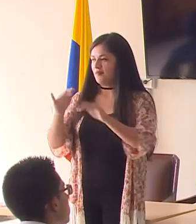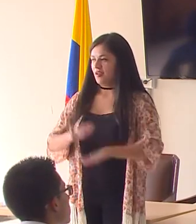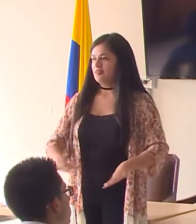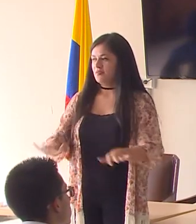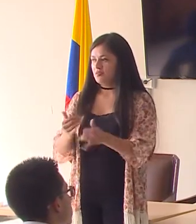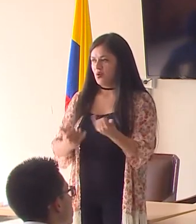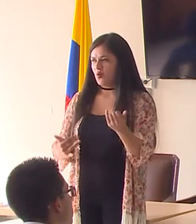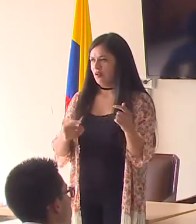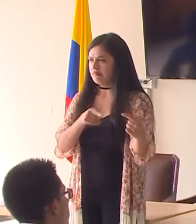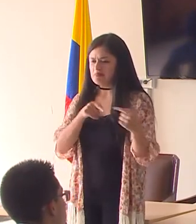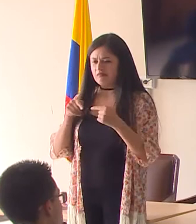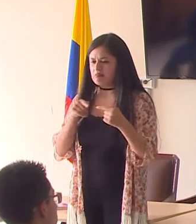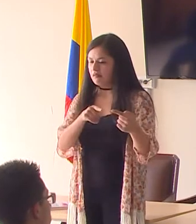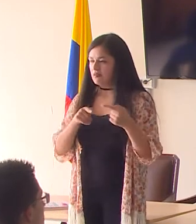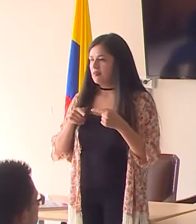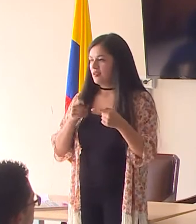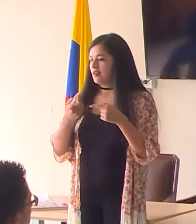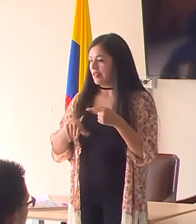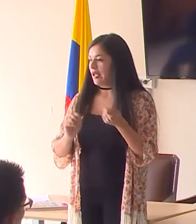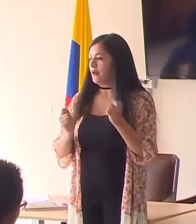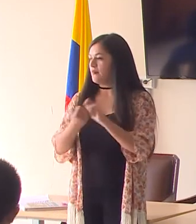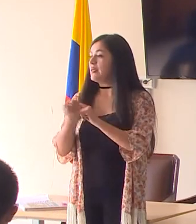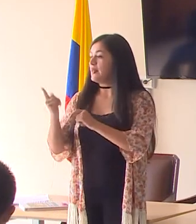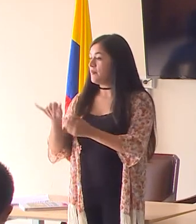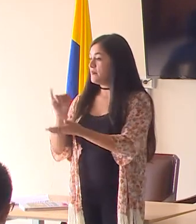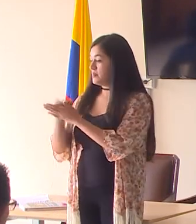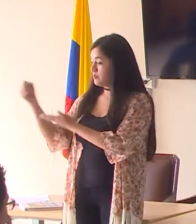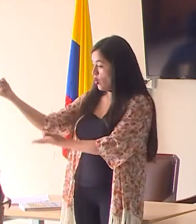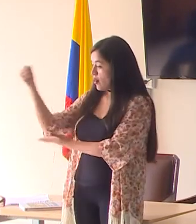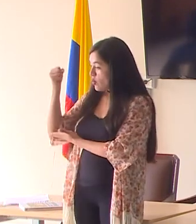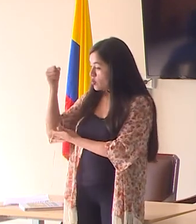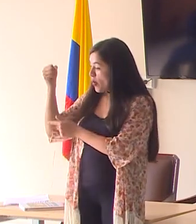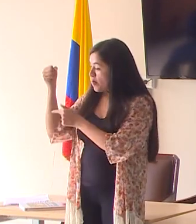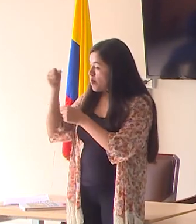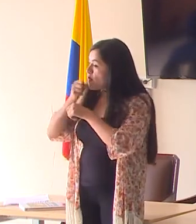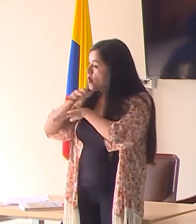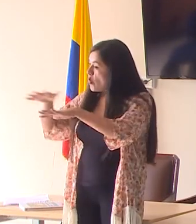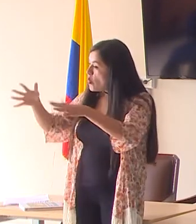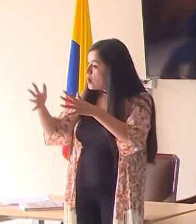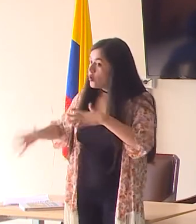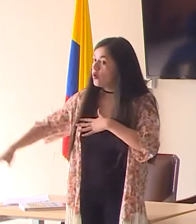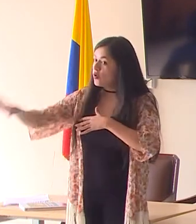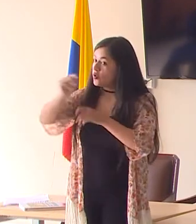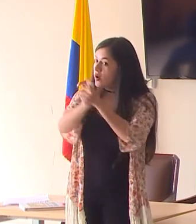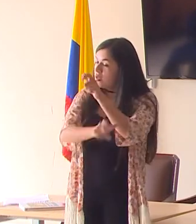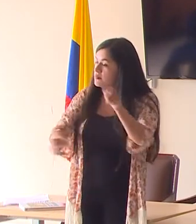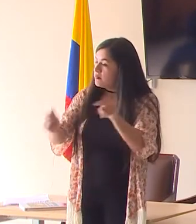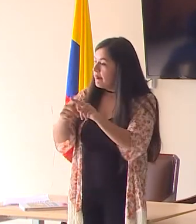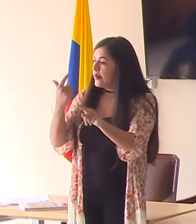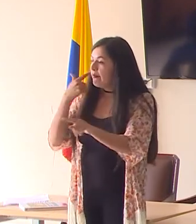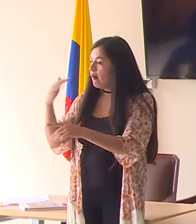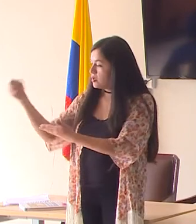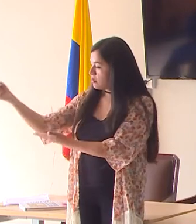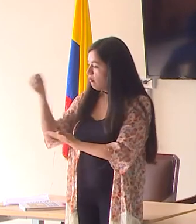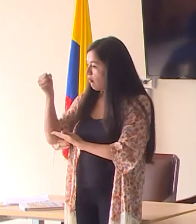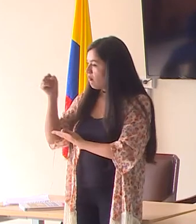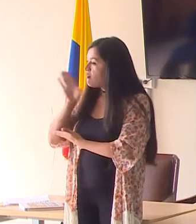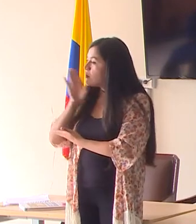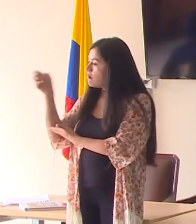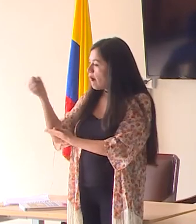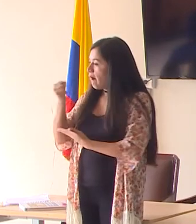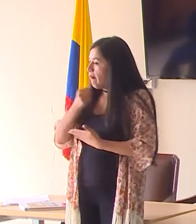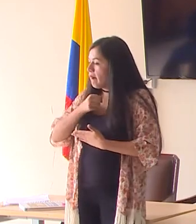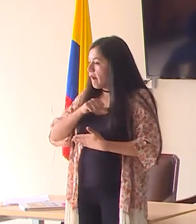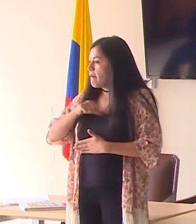pero por otro lado capturar gran parte de esos recursos que son públicos que son de todos pero que están mal tenemos